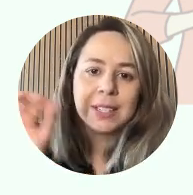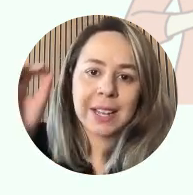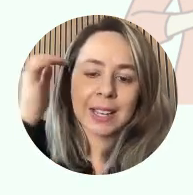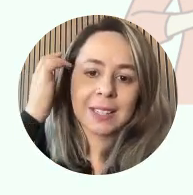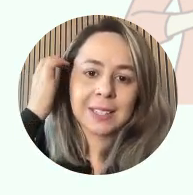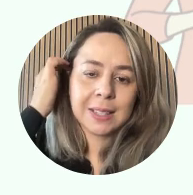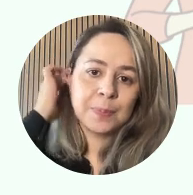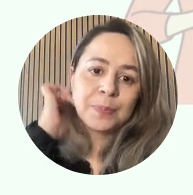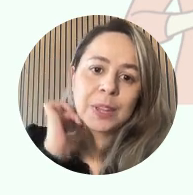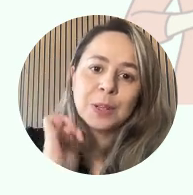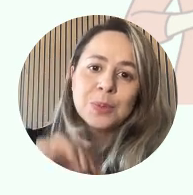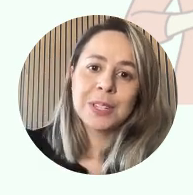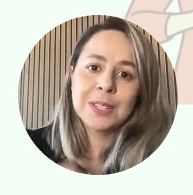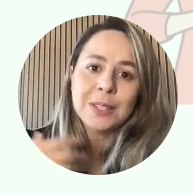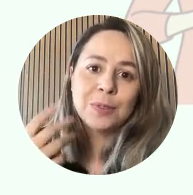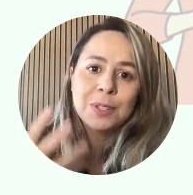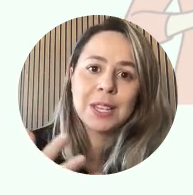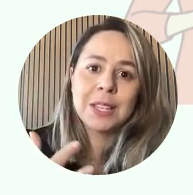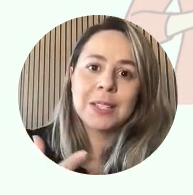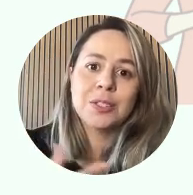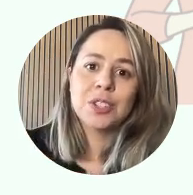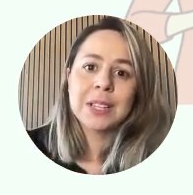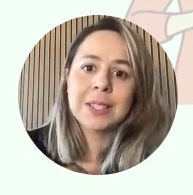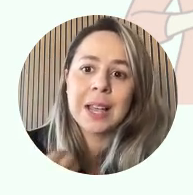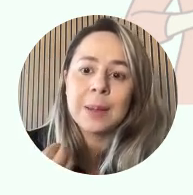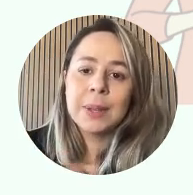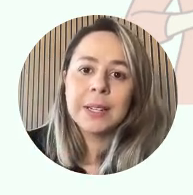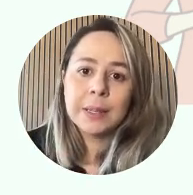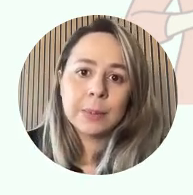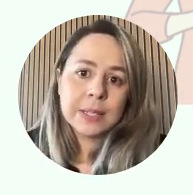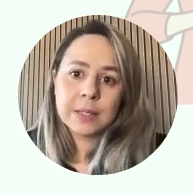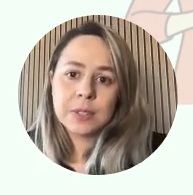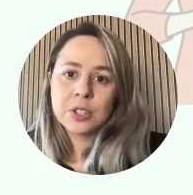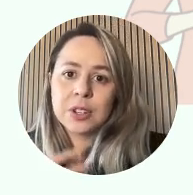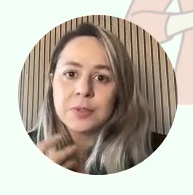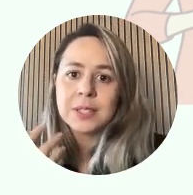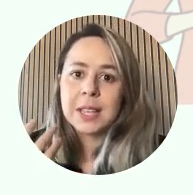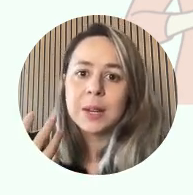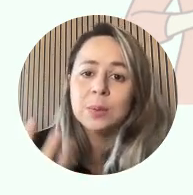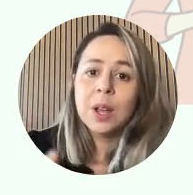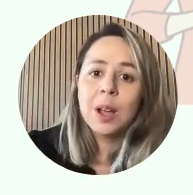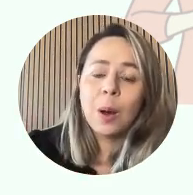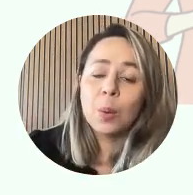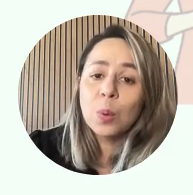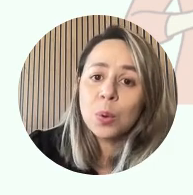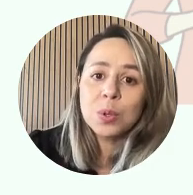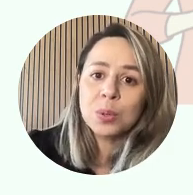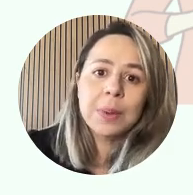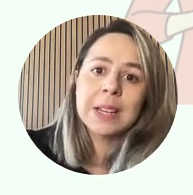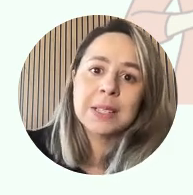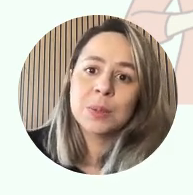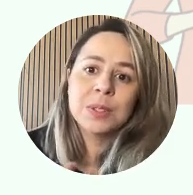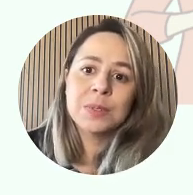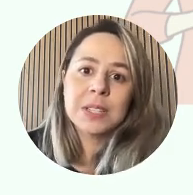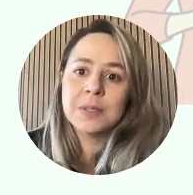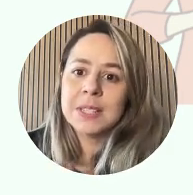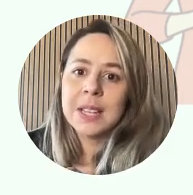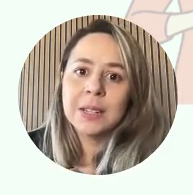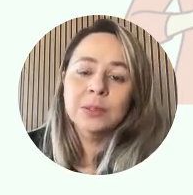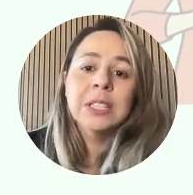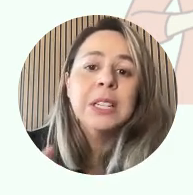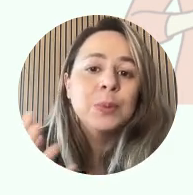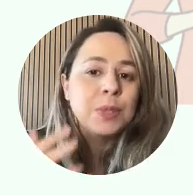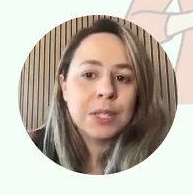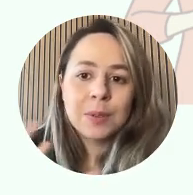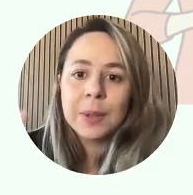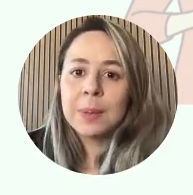bastante sinais. Eu não sei se vocês já sabem Libras, se vocês já fizeram algum curso básico. Se vocês